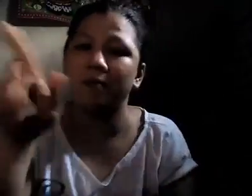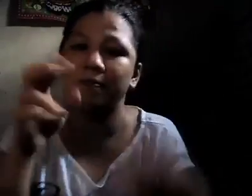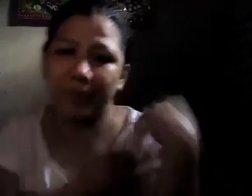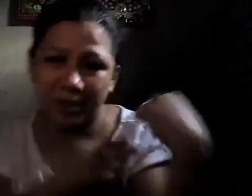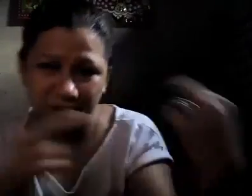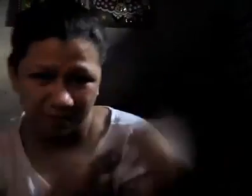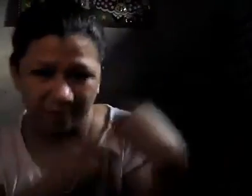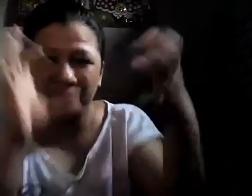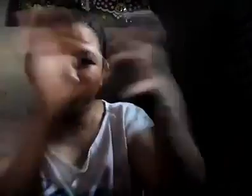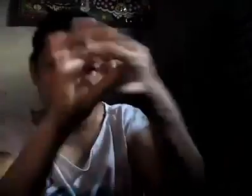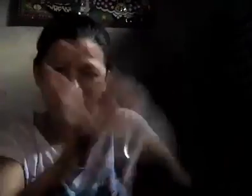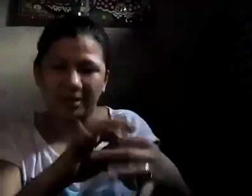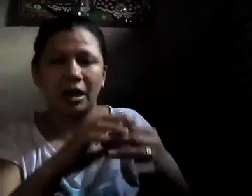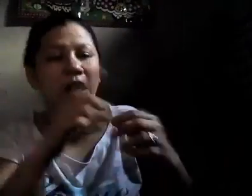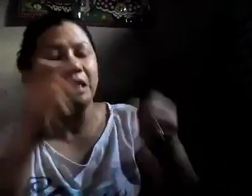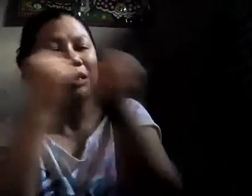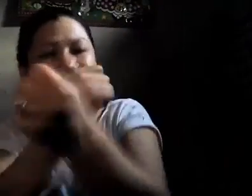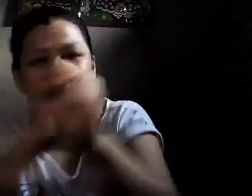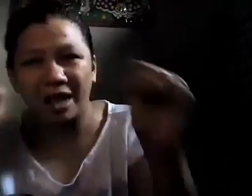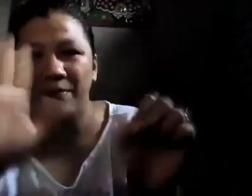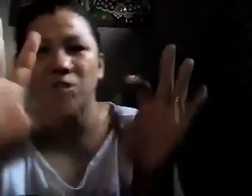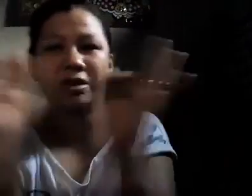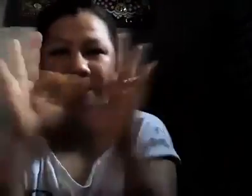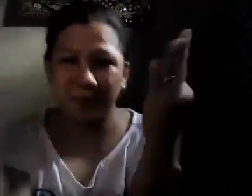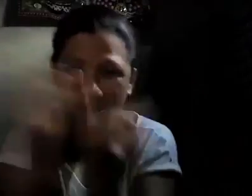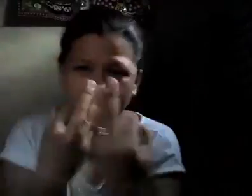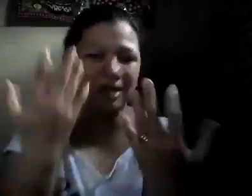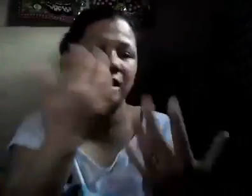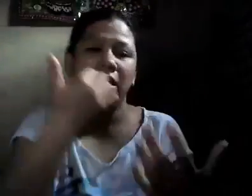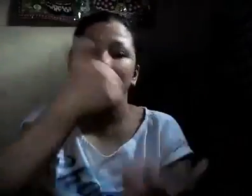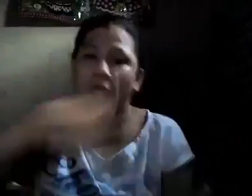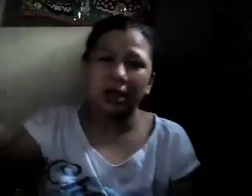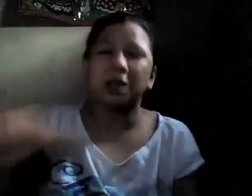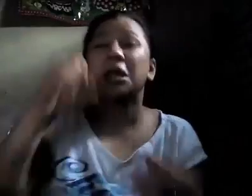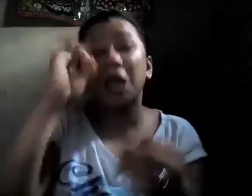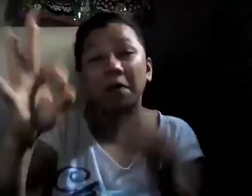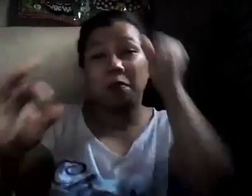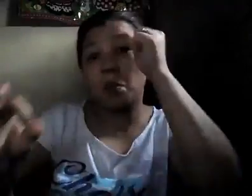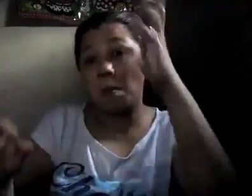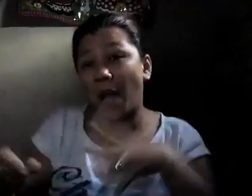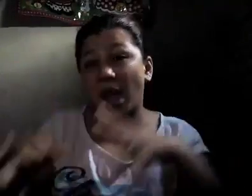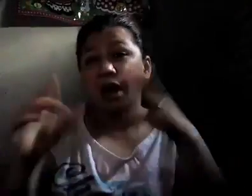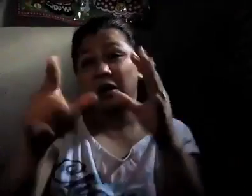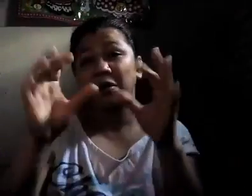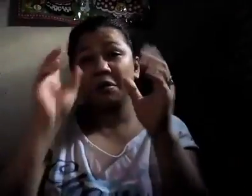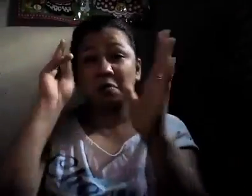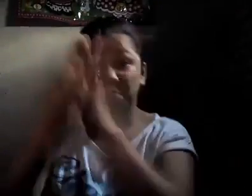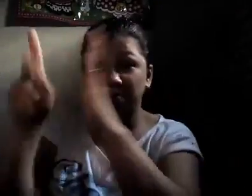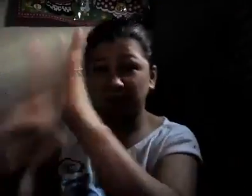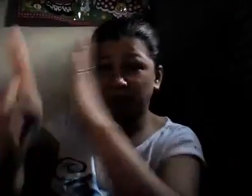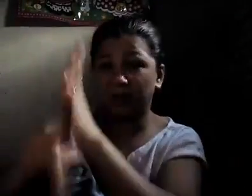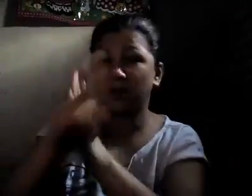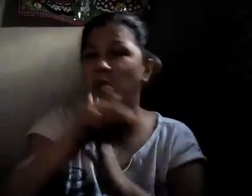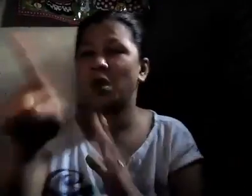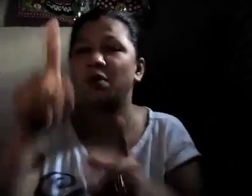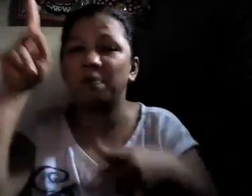lugar. Baka mas lalo lang siyang ma-disorient doon. Tsaka nakita mo naman yung nangyari sa pamamanhikan, di ba?